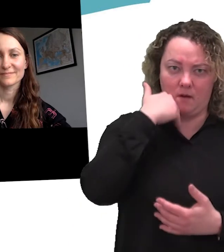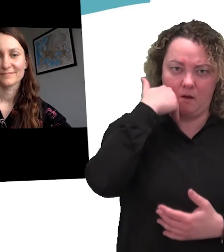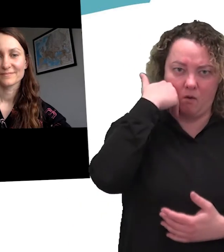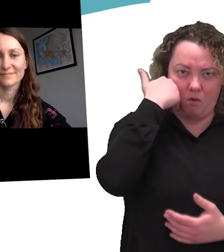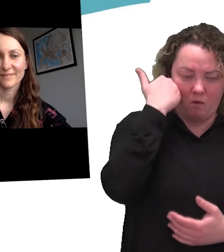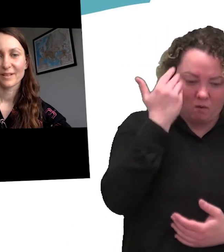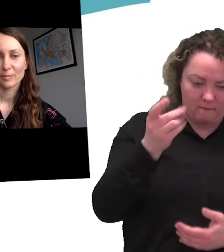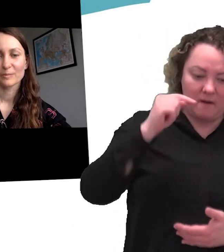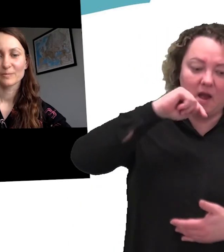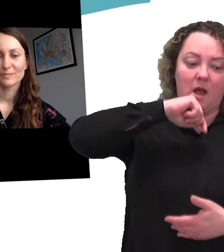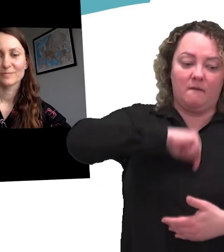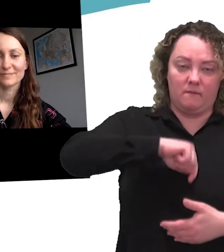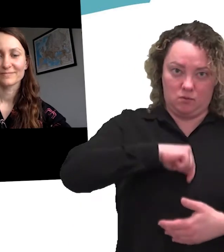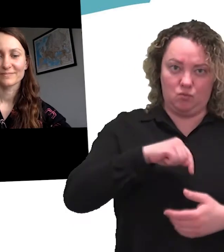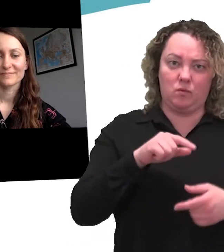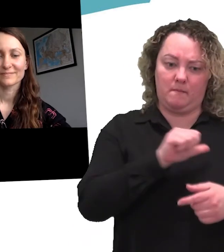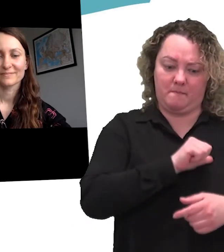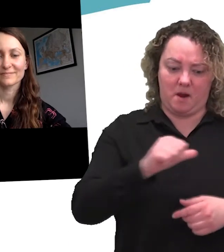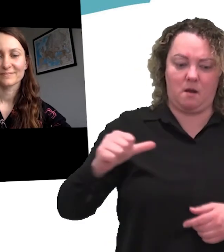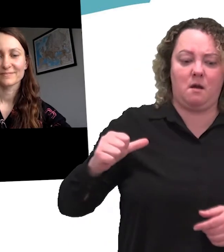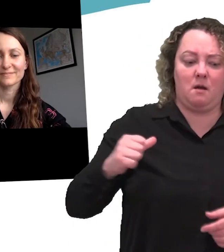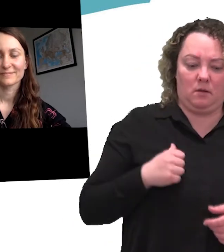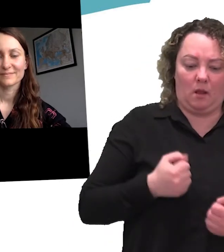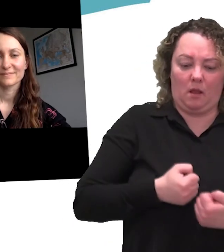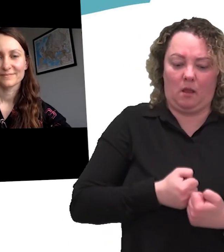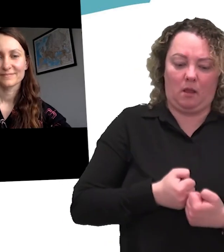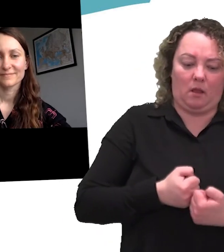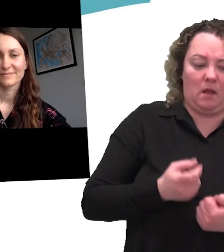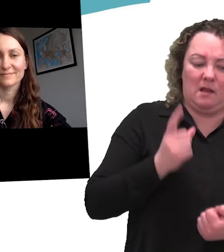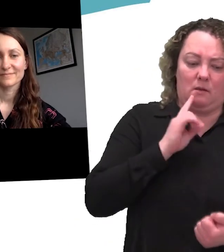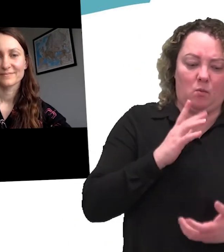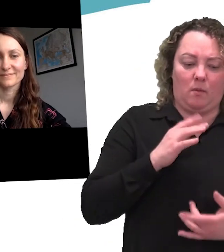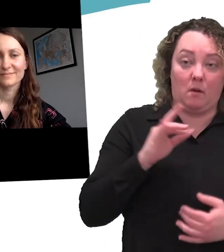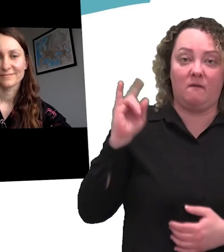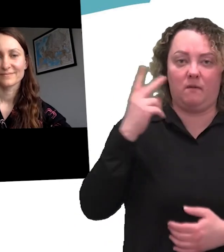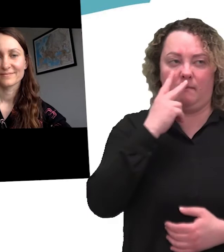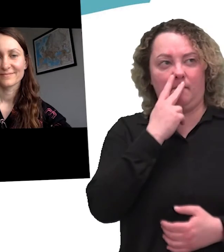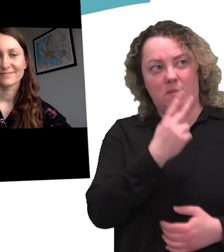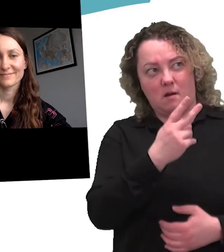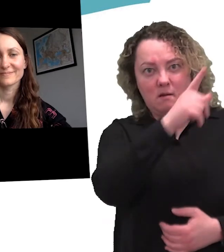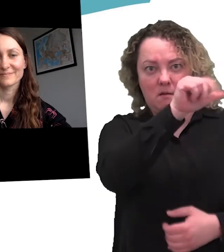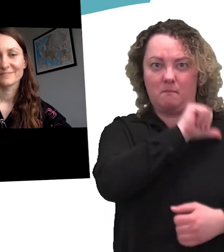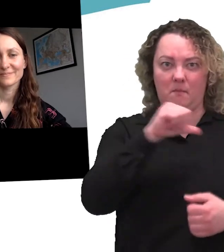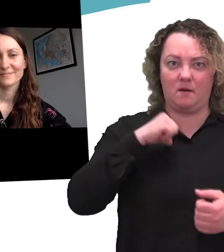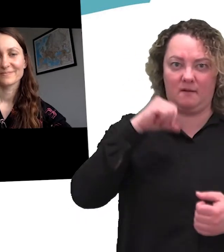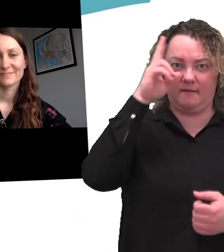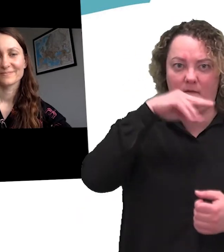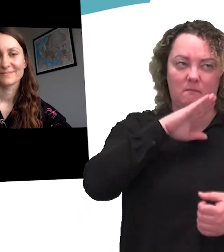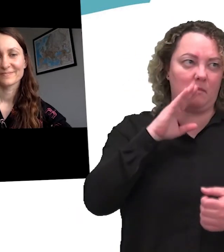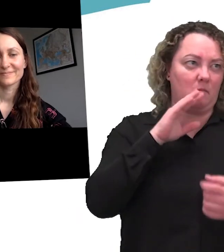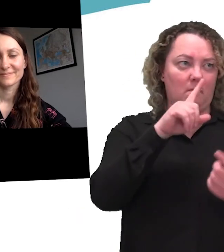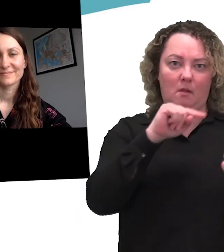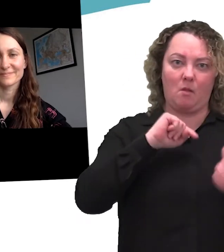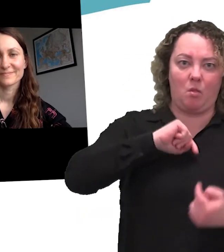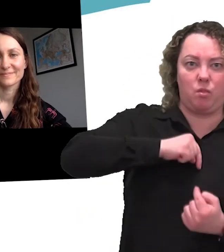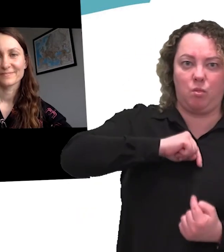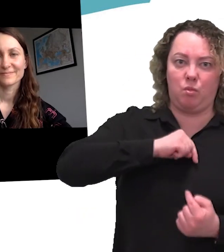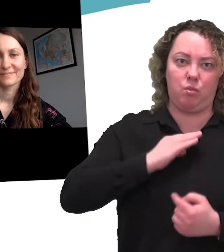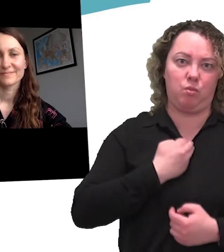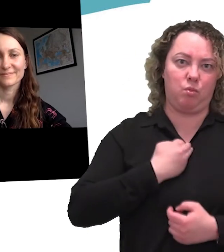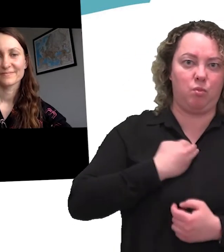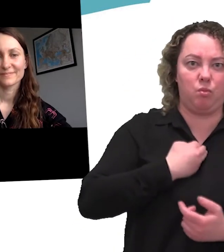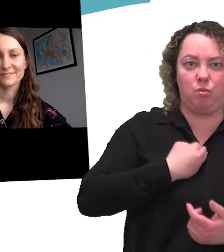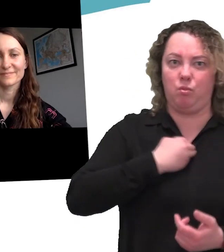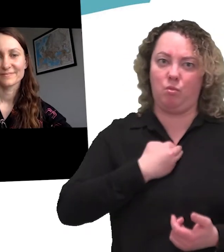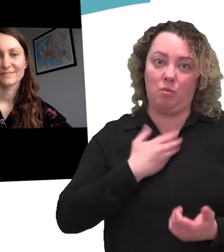kovą, tai tada vaikai mato ir tada rezultatas būna nekoks ir